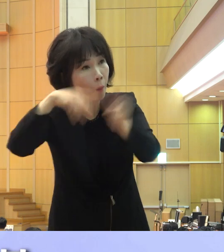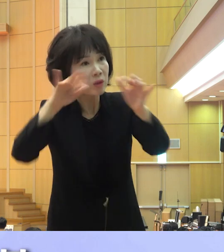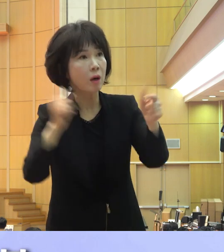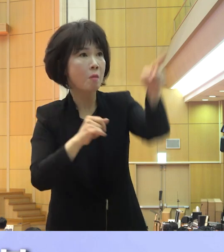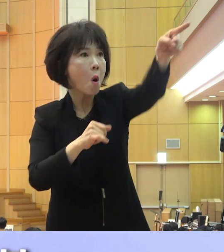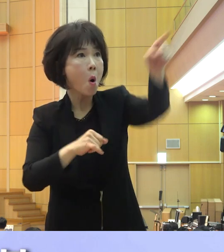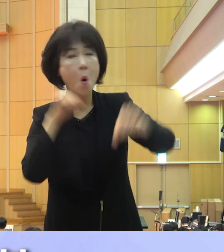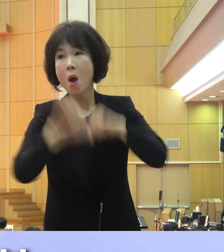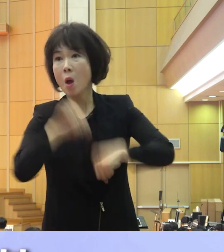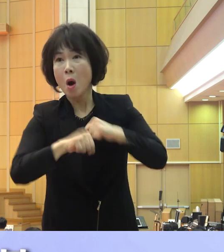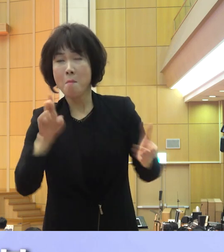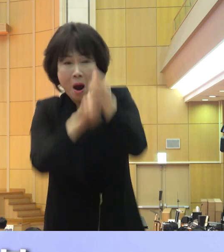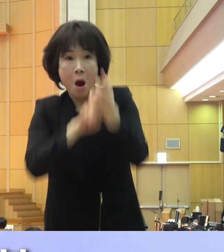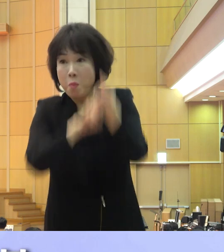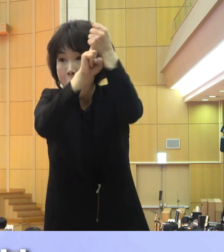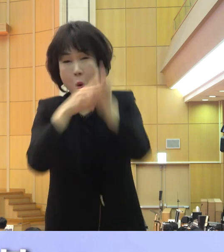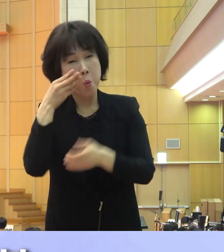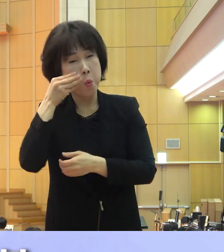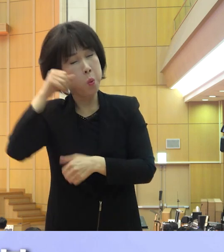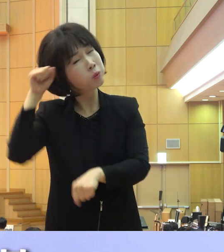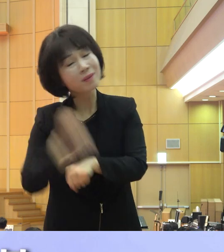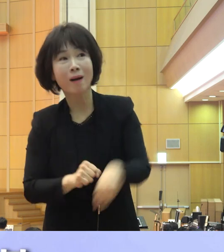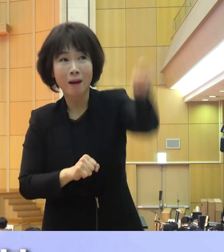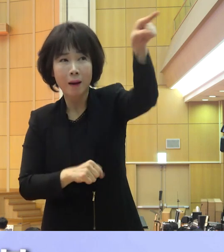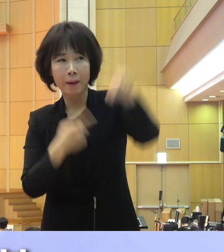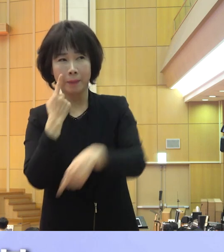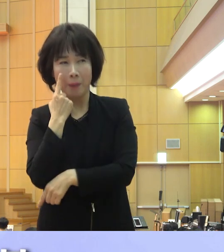당신이 행하는 그런 표적을 행할 수가 없습니다.